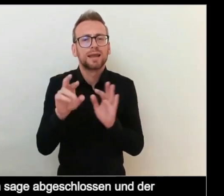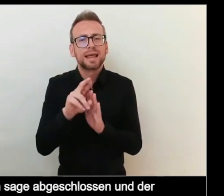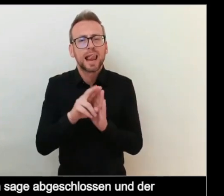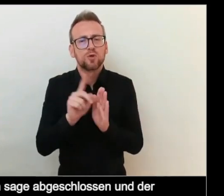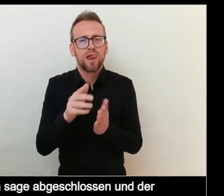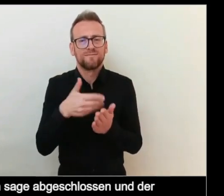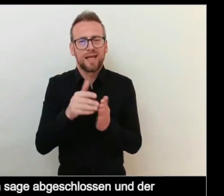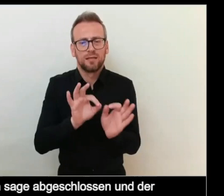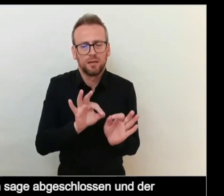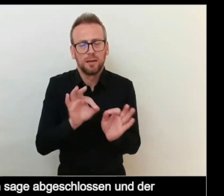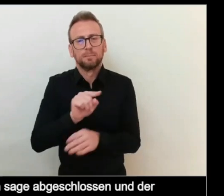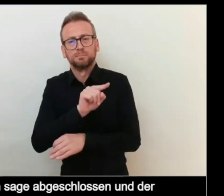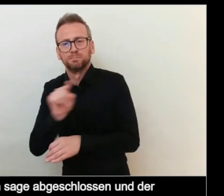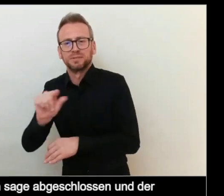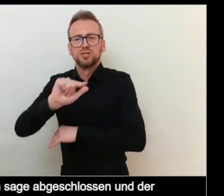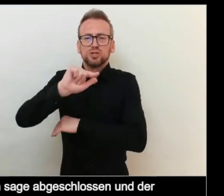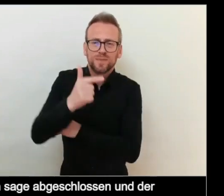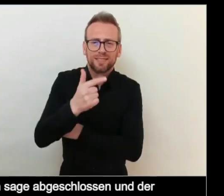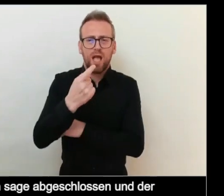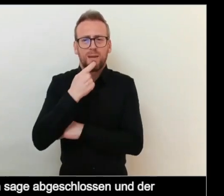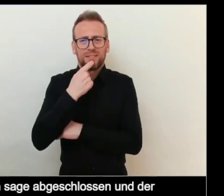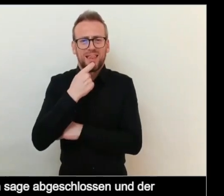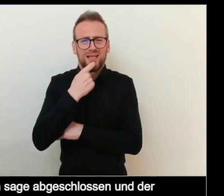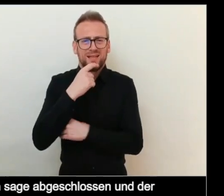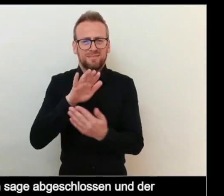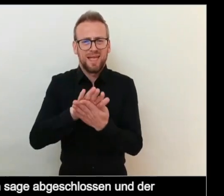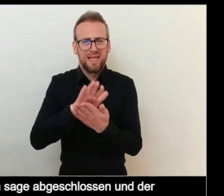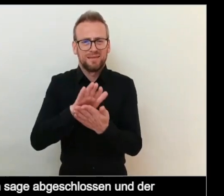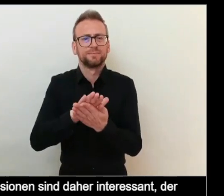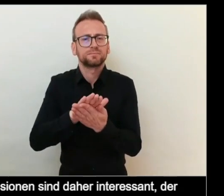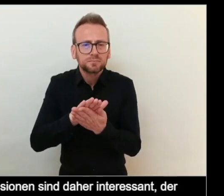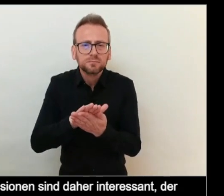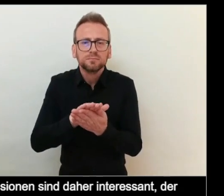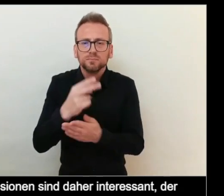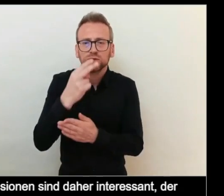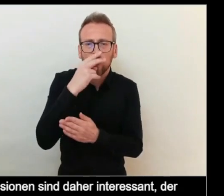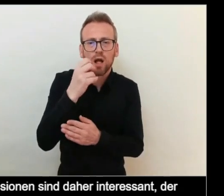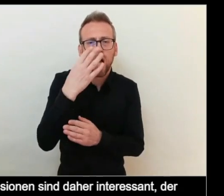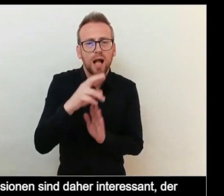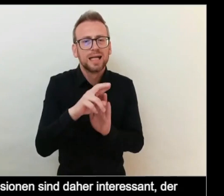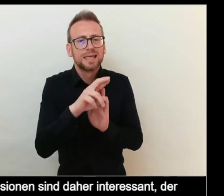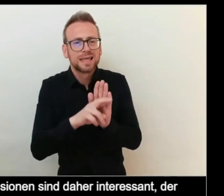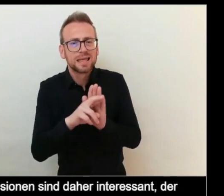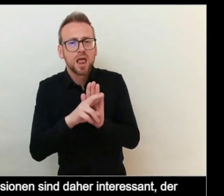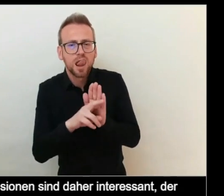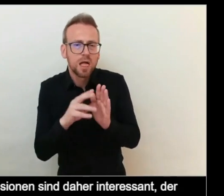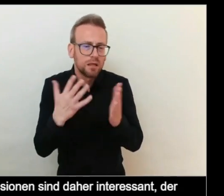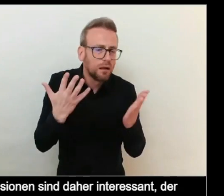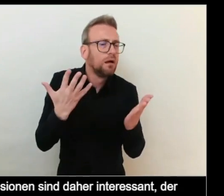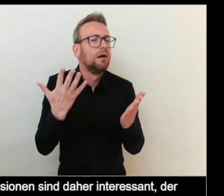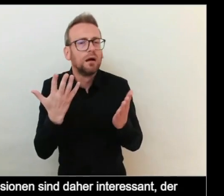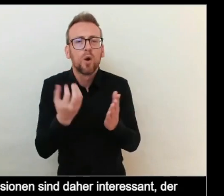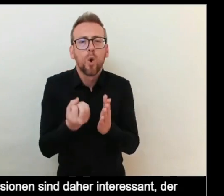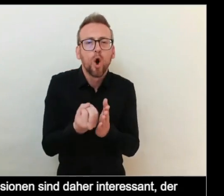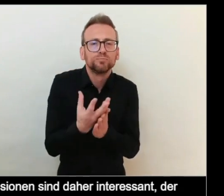den Kitas und in den Schulen. Das ist dann der Basisschutz. Es gibt aber jetzt eben noch die